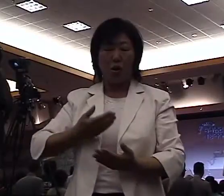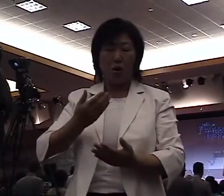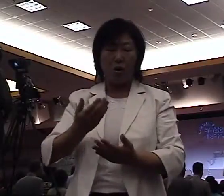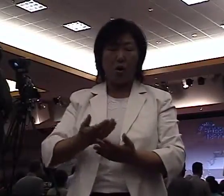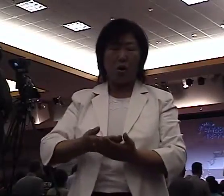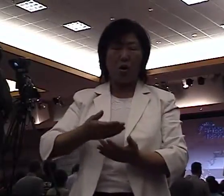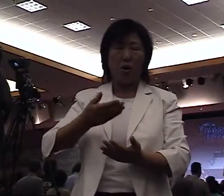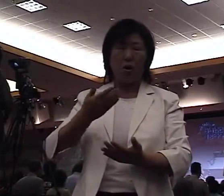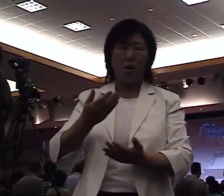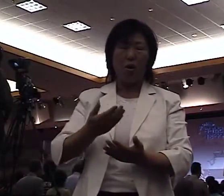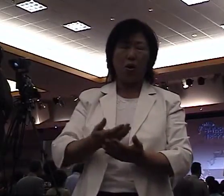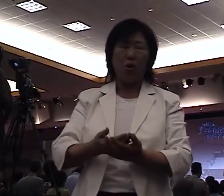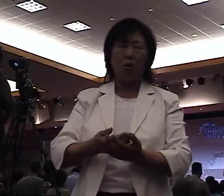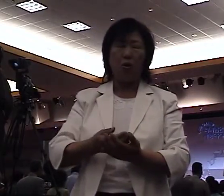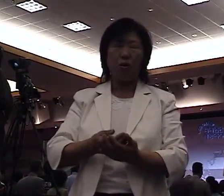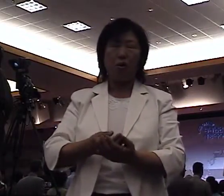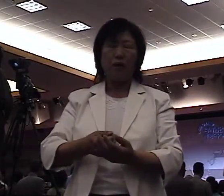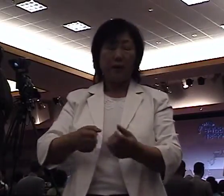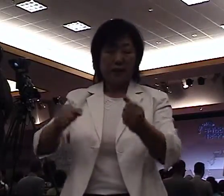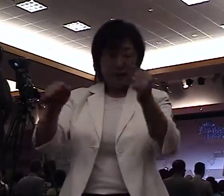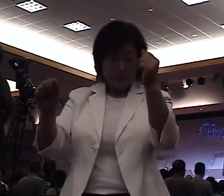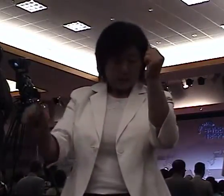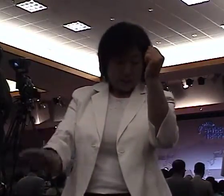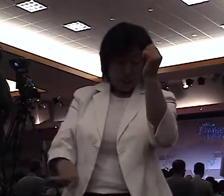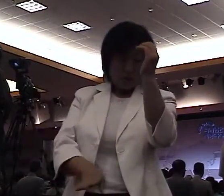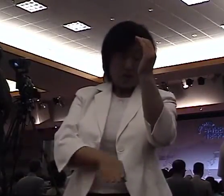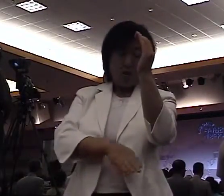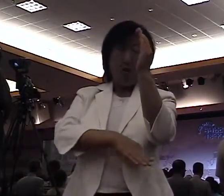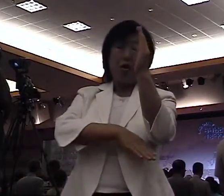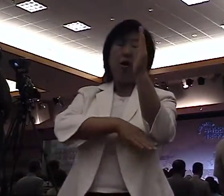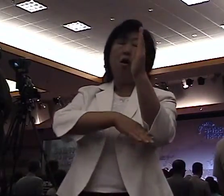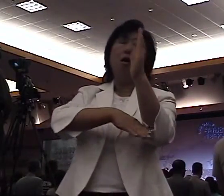살리소서. 채우소서.